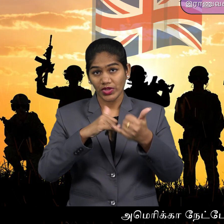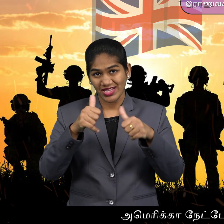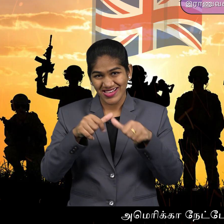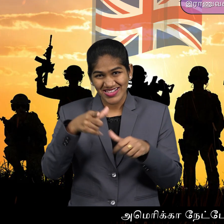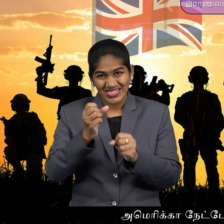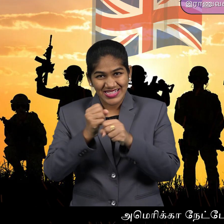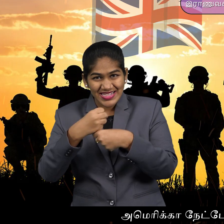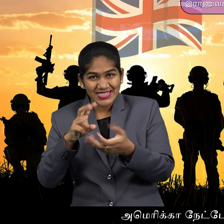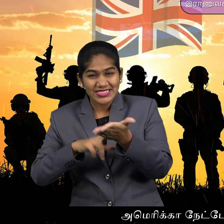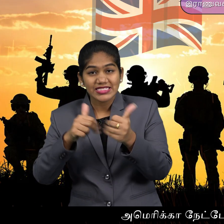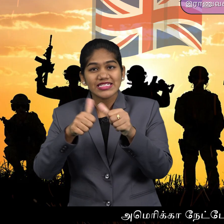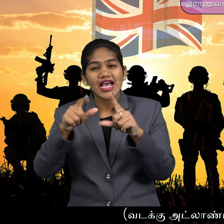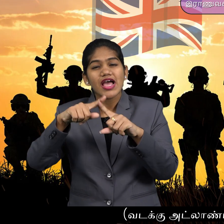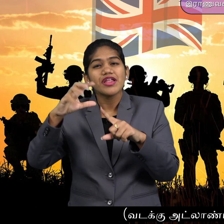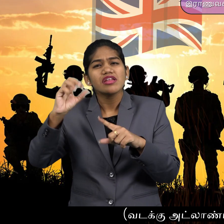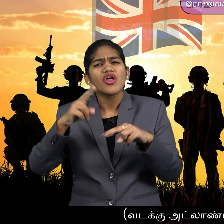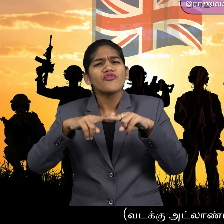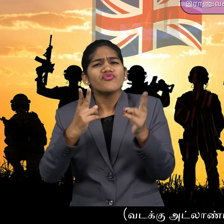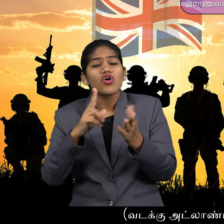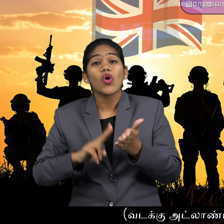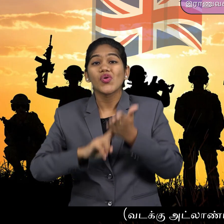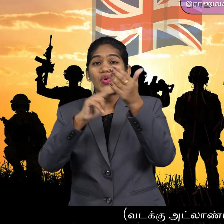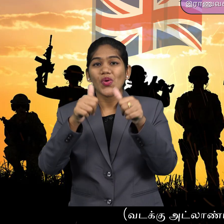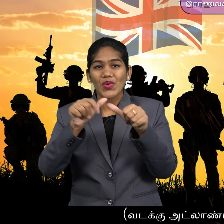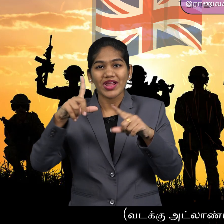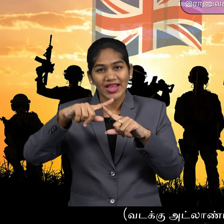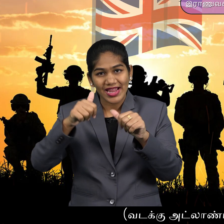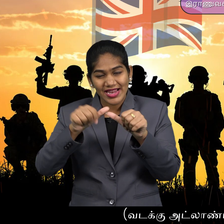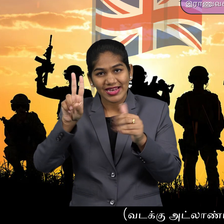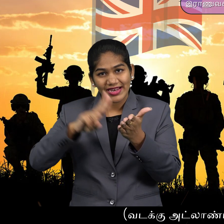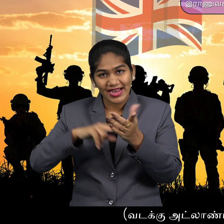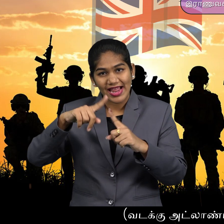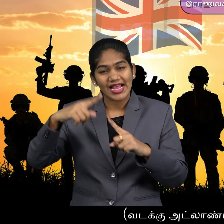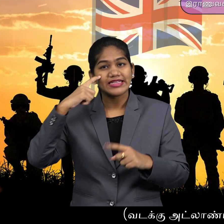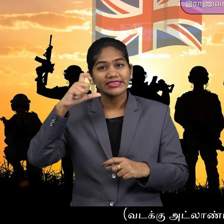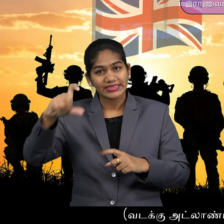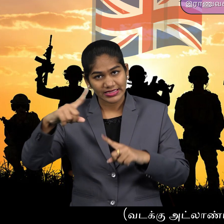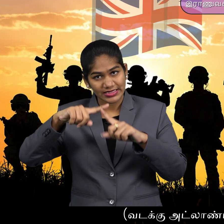அமெரிக்க நாட்டோவை உருவாக்கியது, அதாவது வடக்கு அட்லாண்டிக் ஒப்பந்த அமைப்பு.